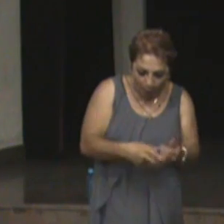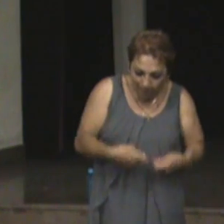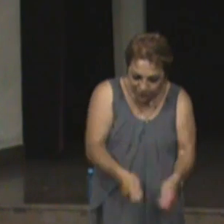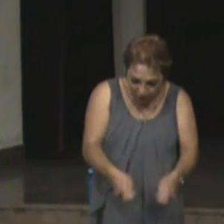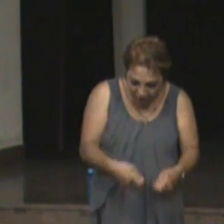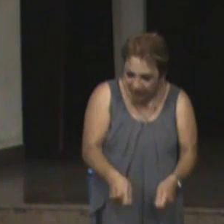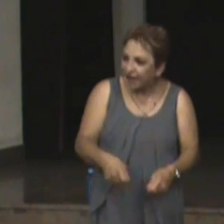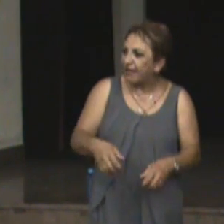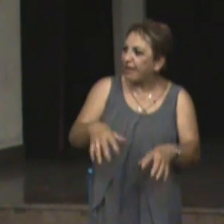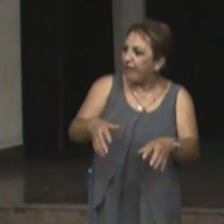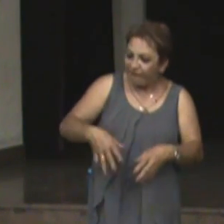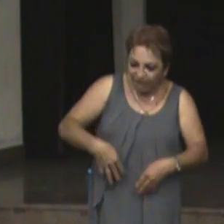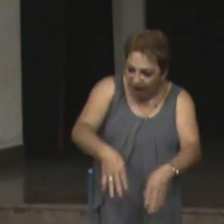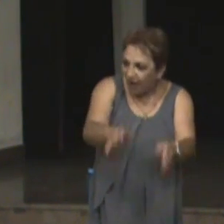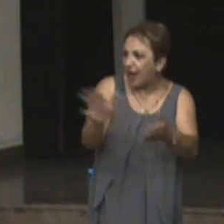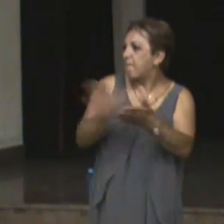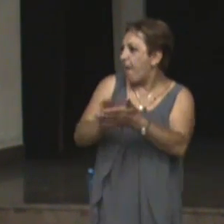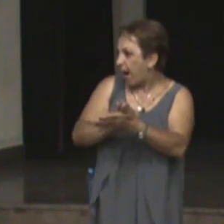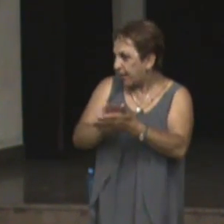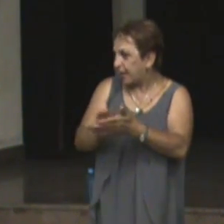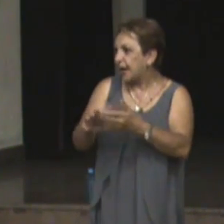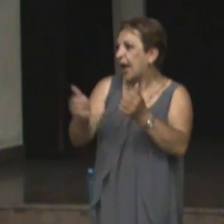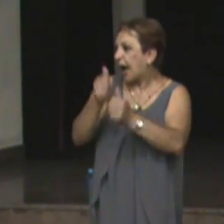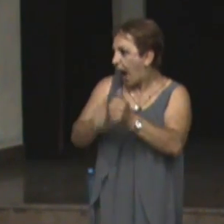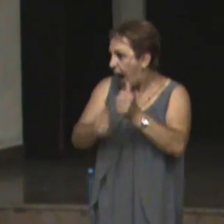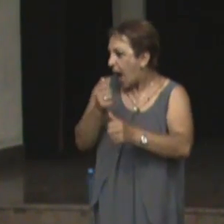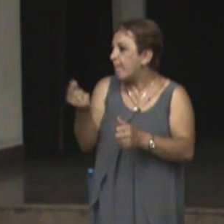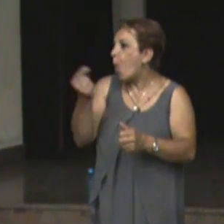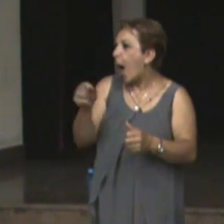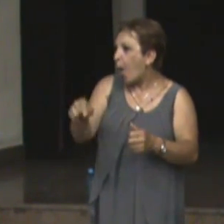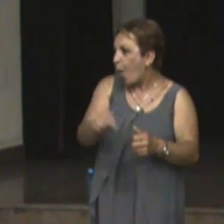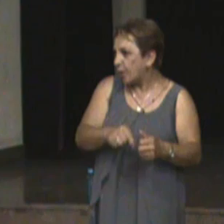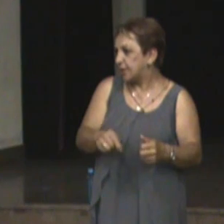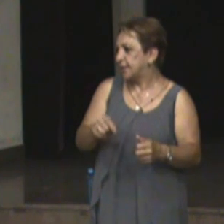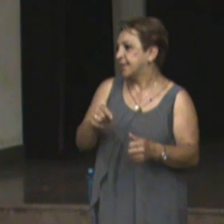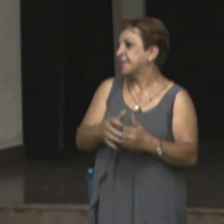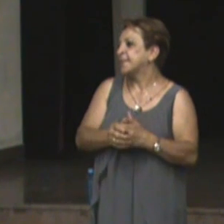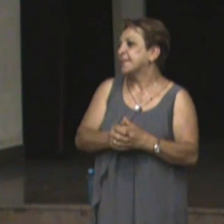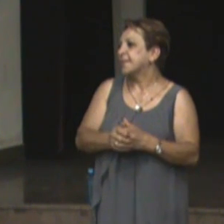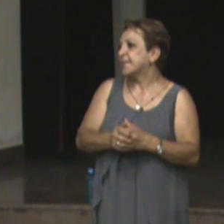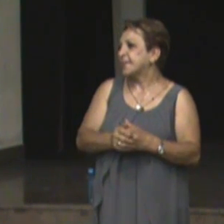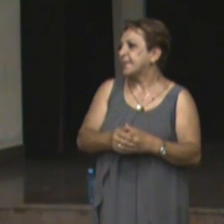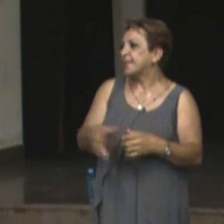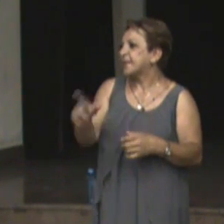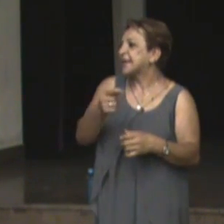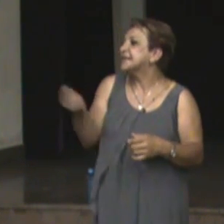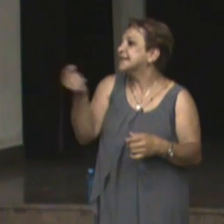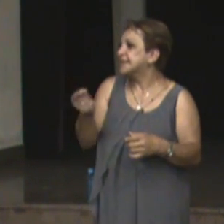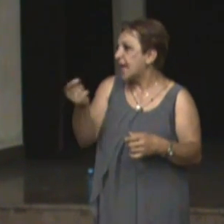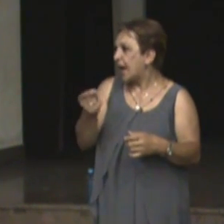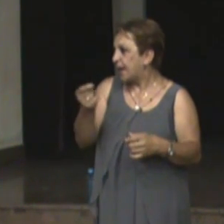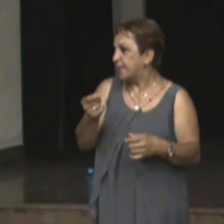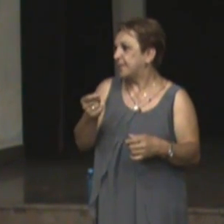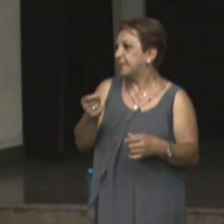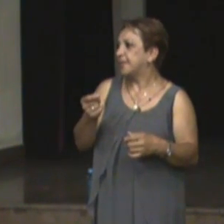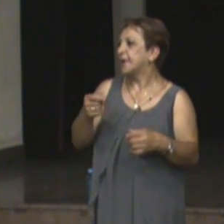հողը, վարել, մաքրել, քարերից, մոլախոտերից, որպեսզի իրենց սերմանածը